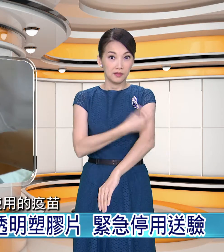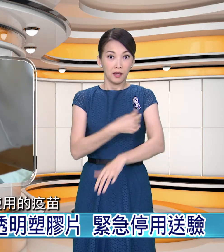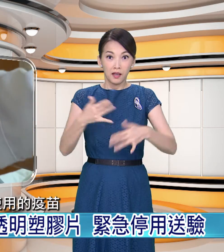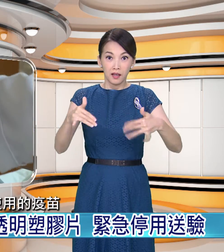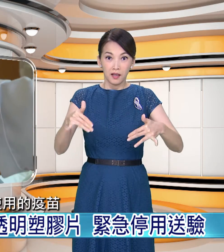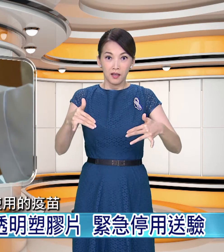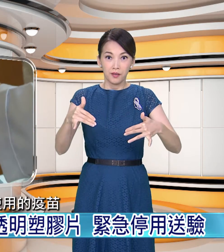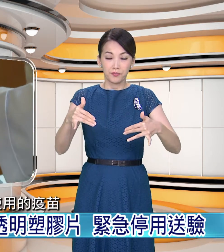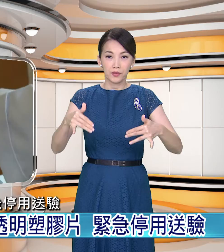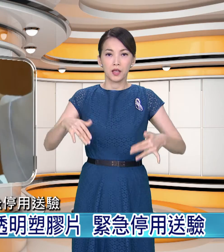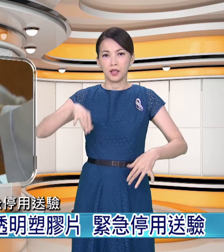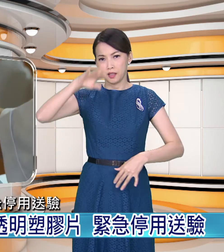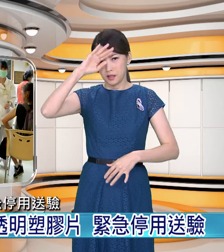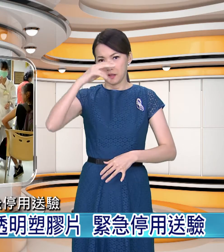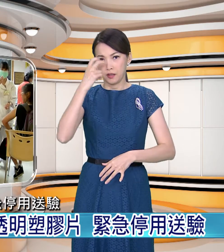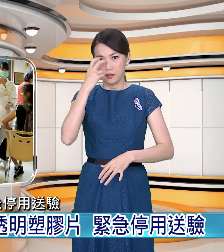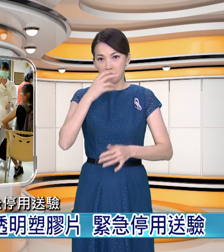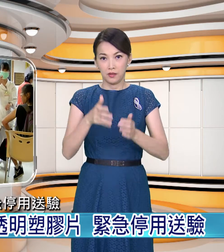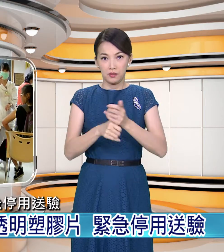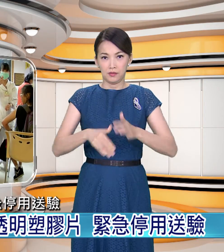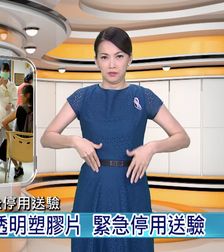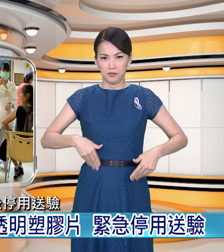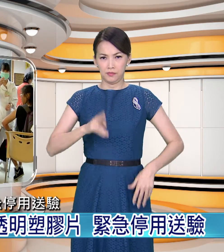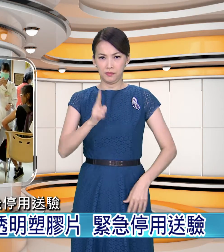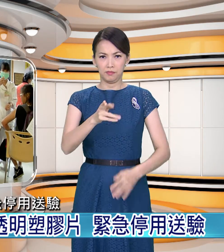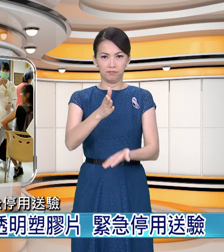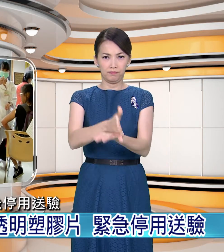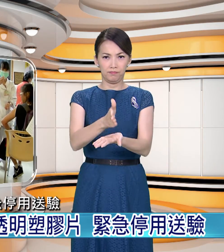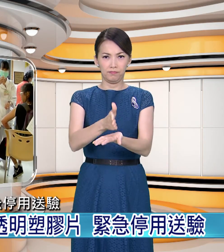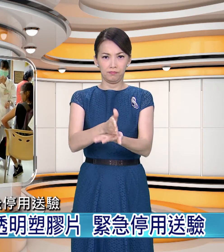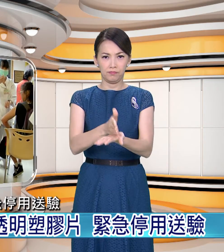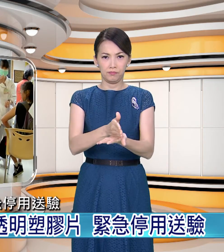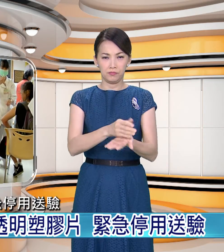苗，疾管署已经紧急停用送验。